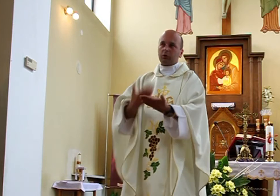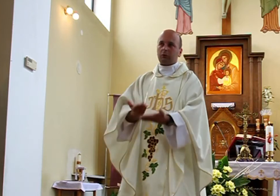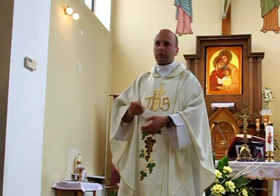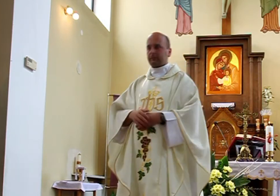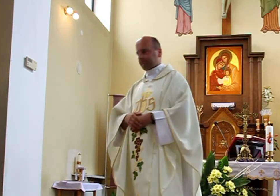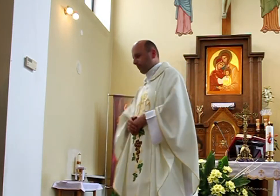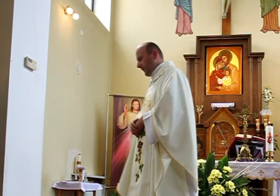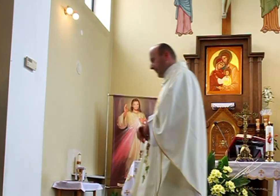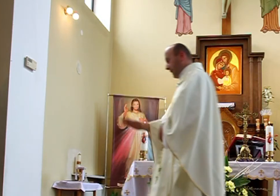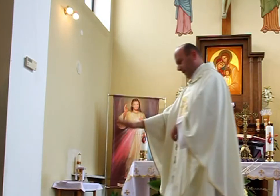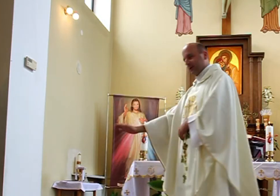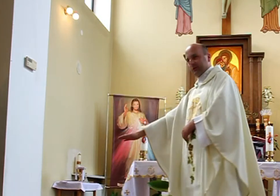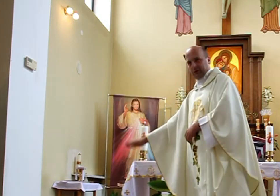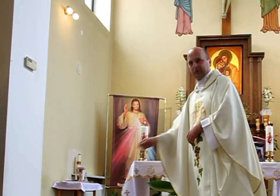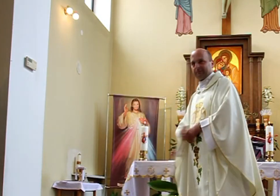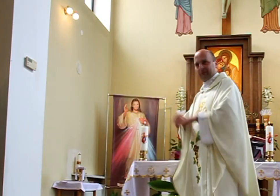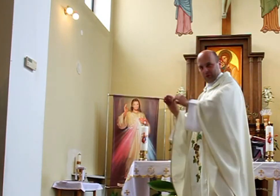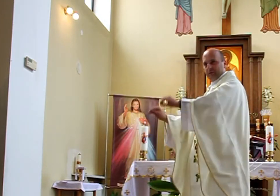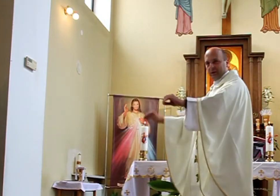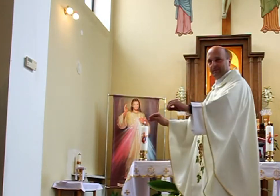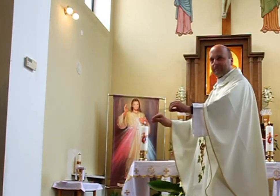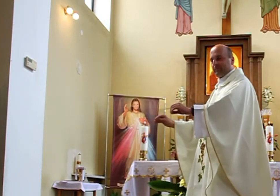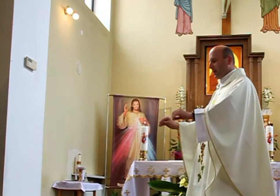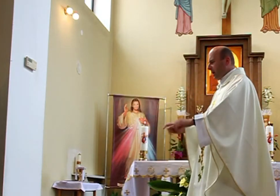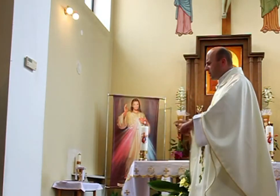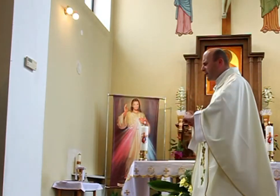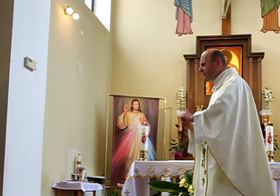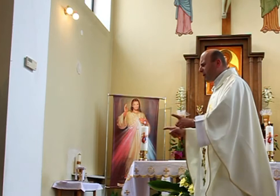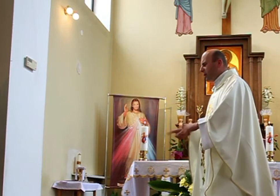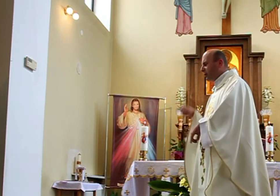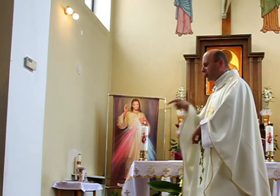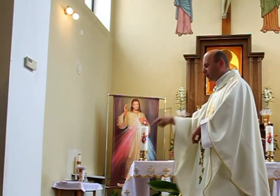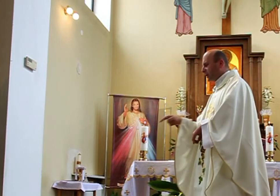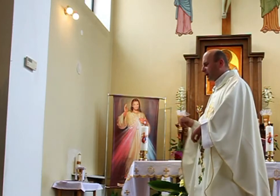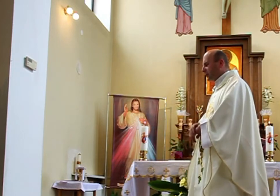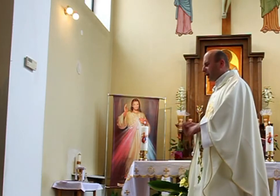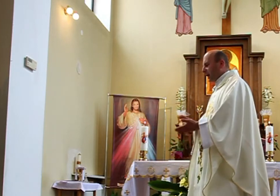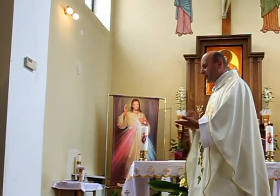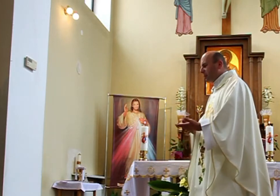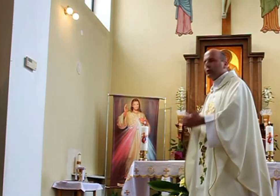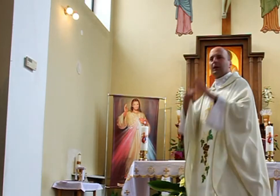Przykład. Dzieci wychowujemy. Nie wolno dotykać na przykład